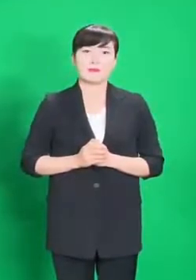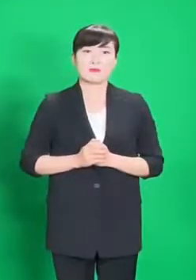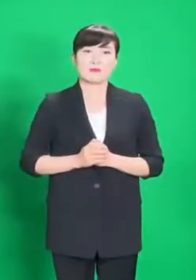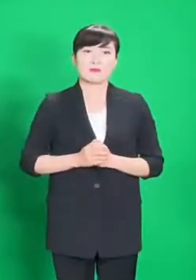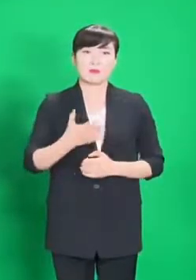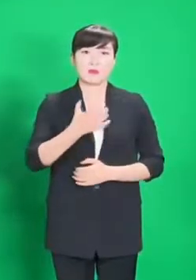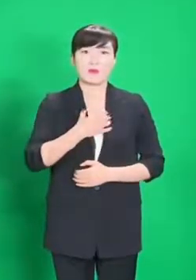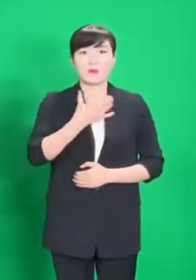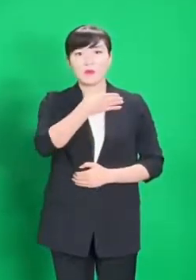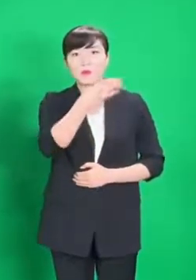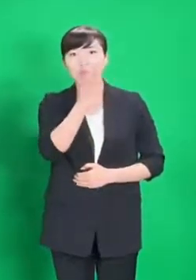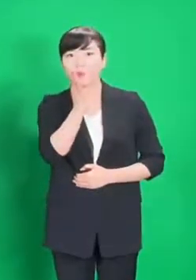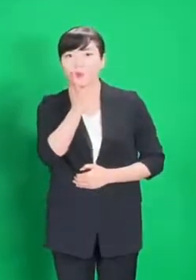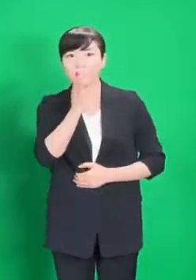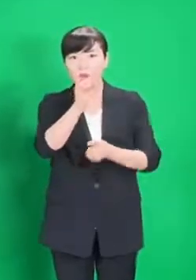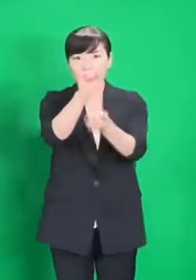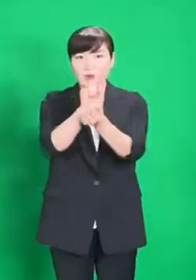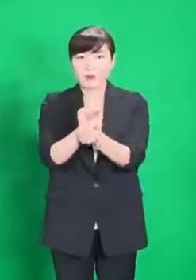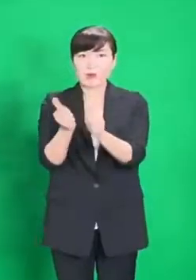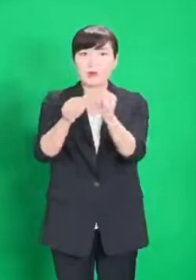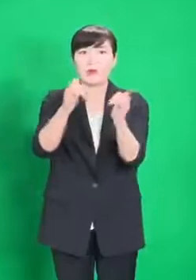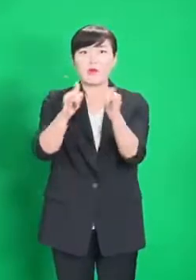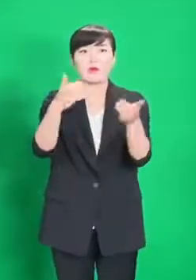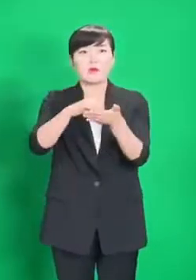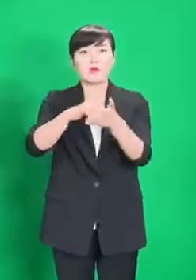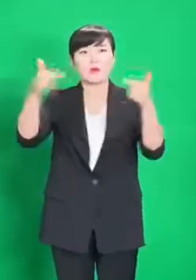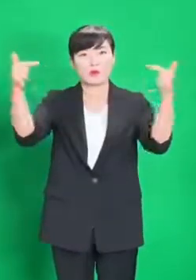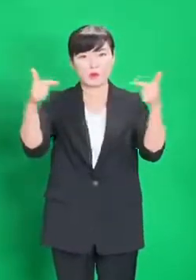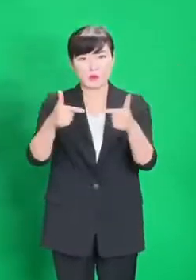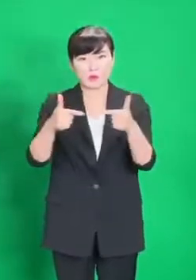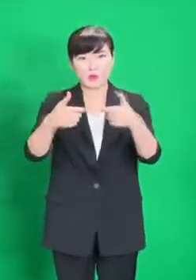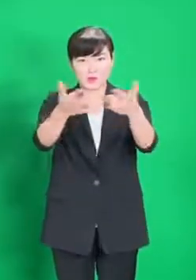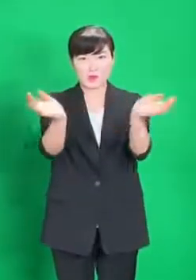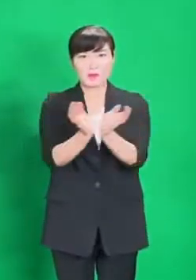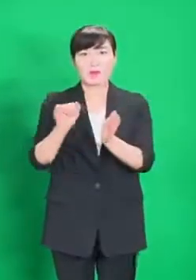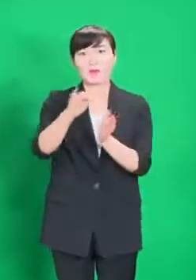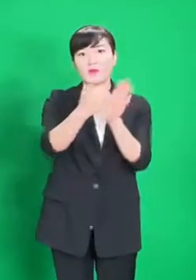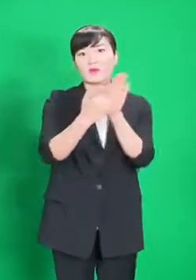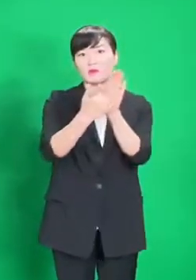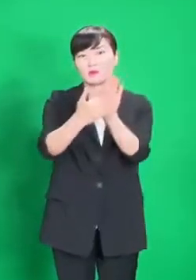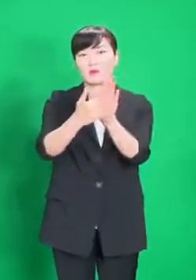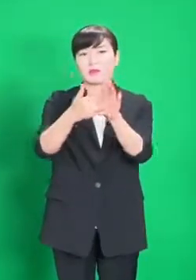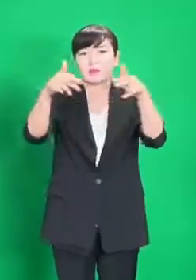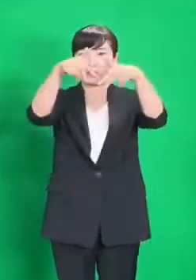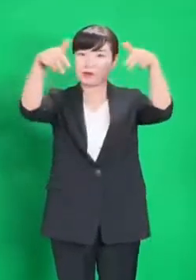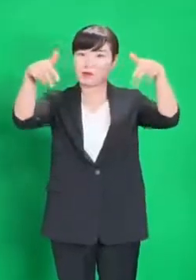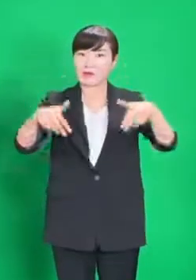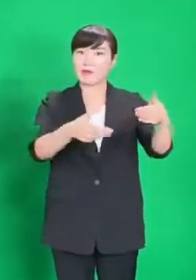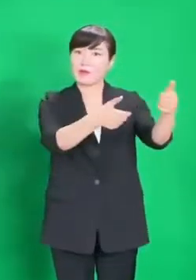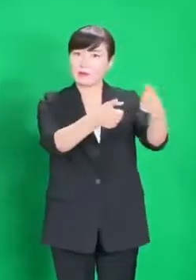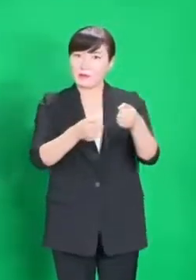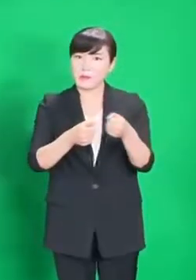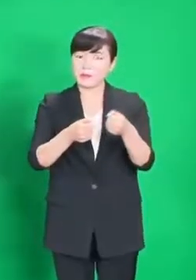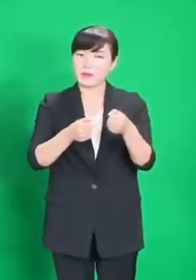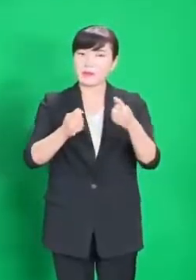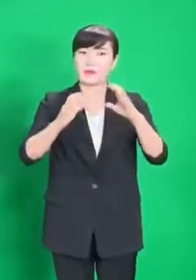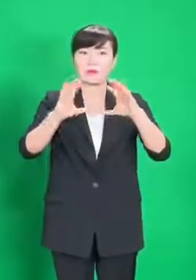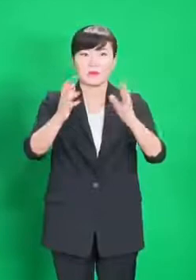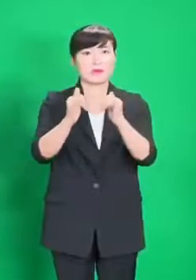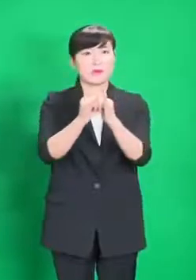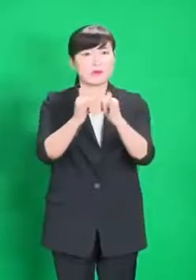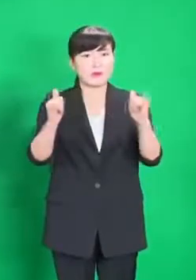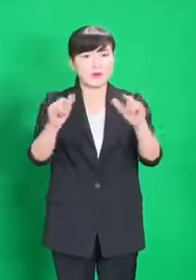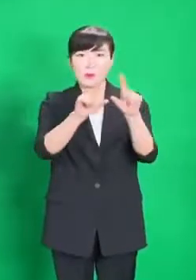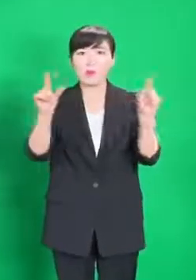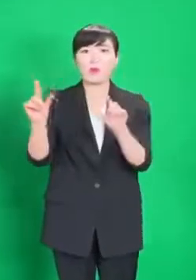고위험군인 고령자의 치명률을 낮추고 집단 면역 체계를 앞당겨 국민들이 하루빨리 일상으로